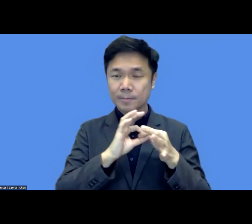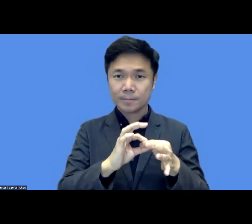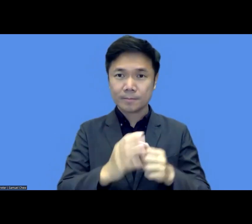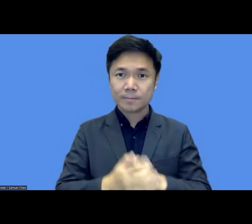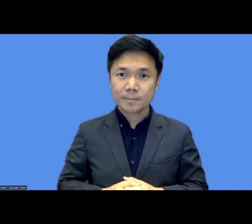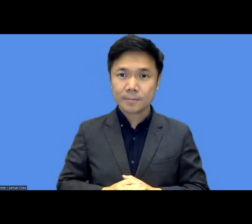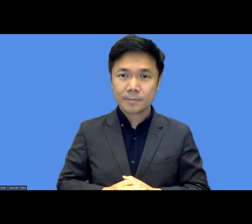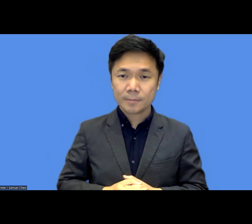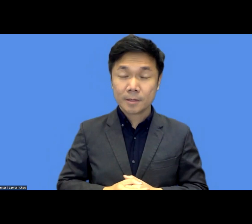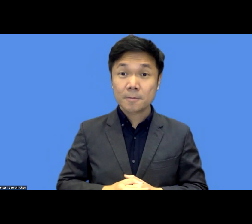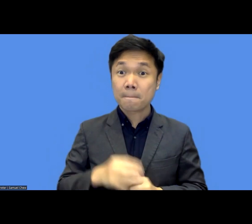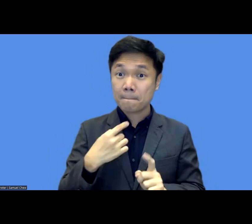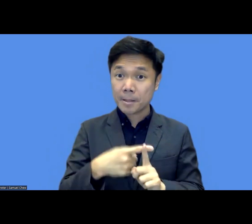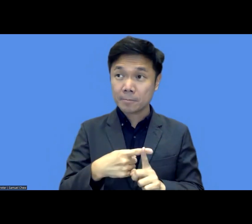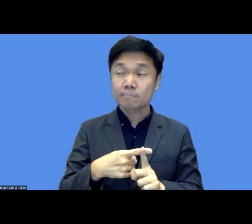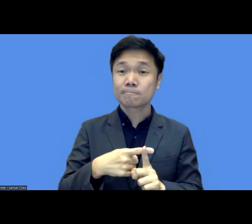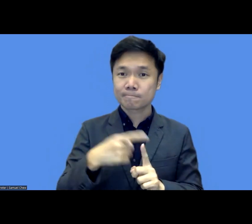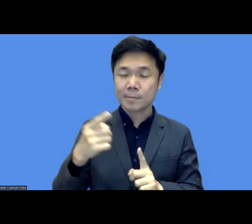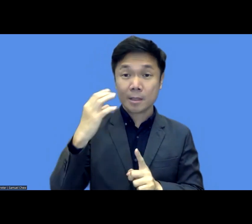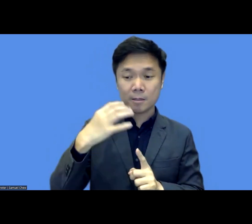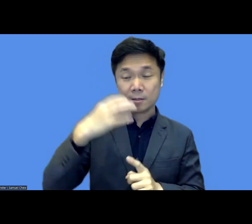Hemos ayudado a conectar